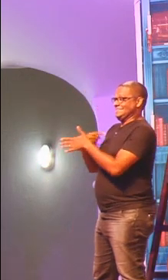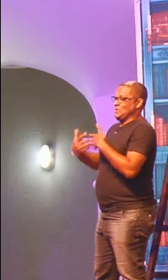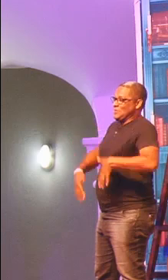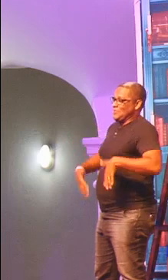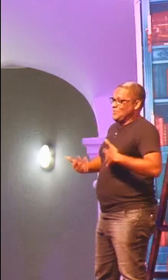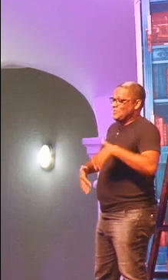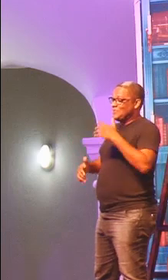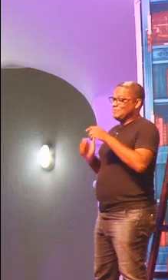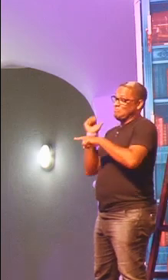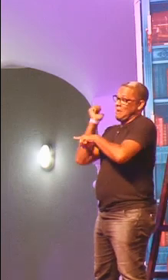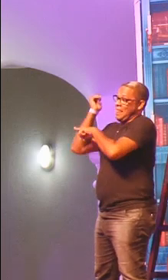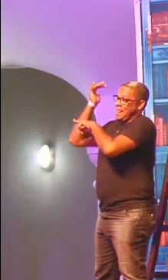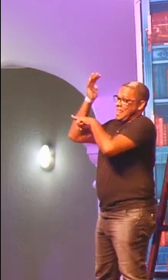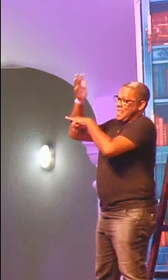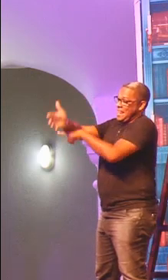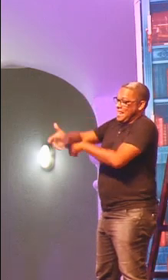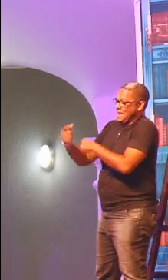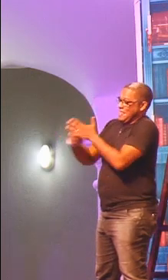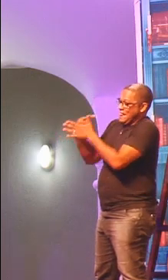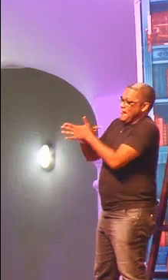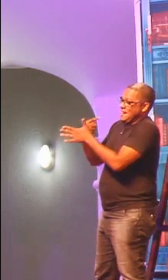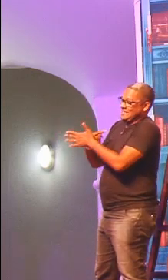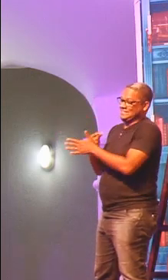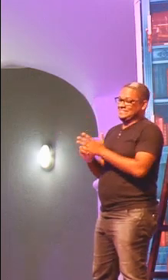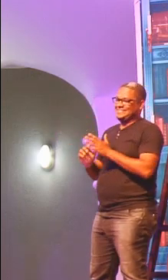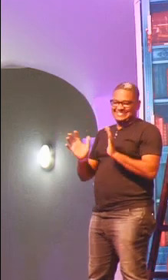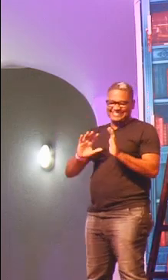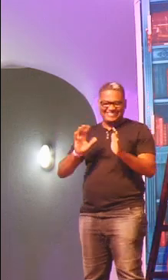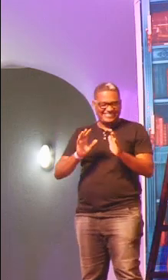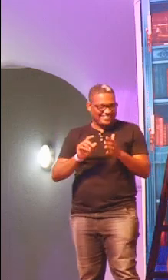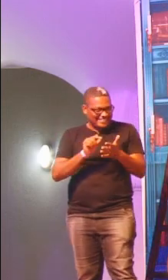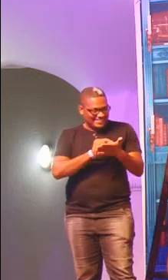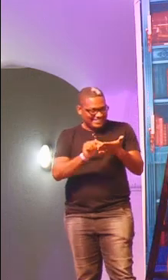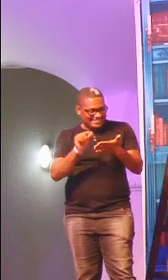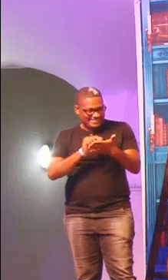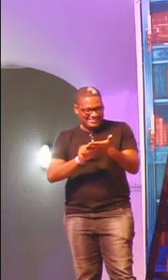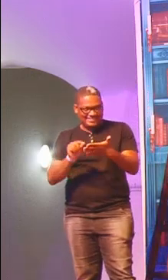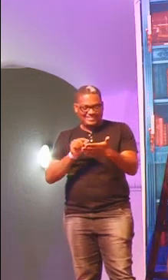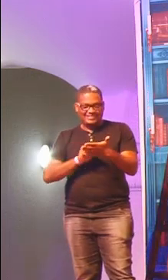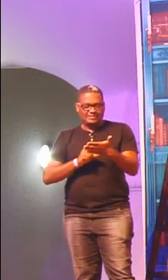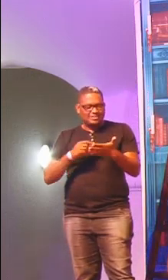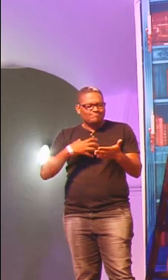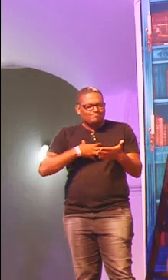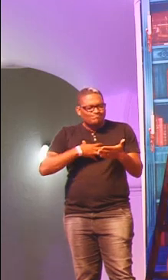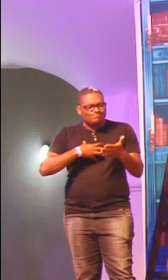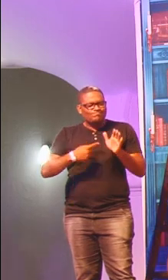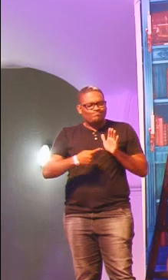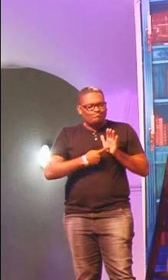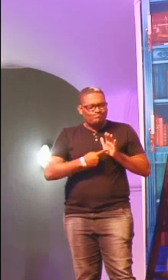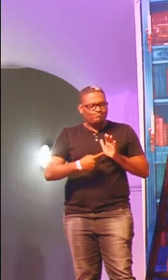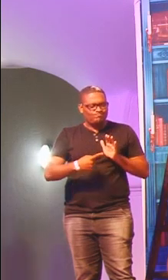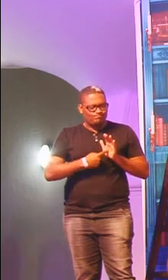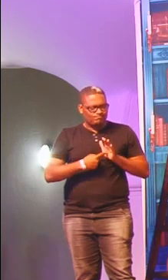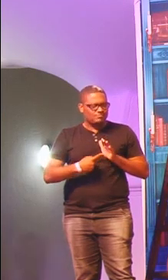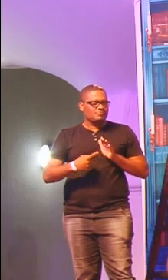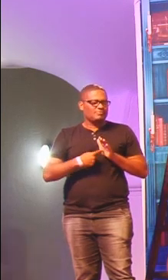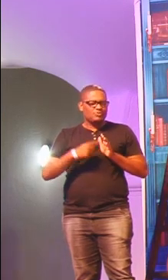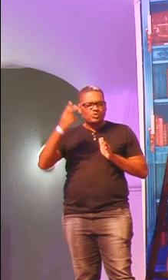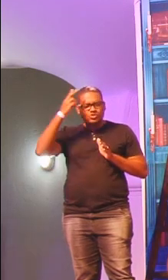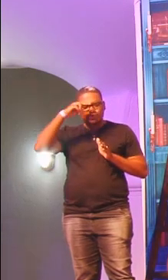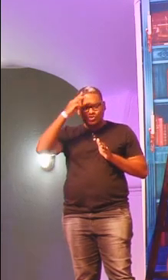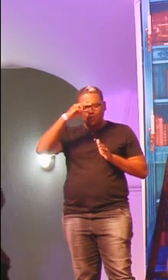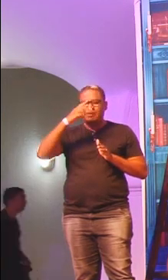sai daqui amanhã de manhã, porque está todo marcado. São muitas as partes impactantes que ele tem, né? É uma história